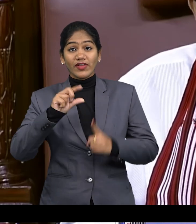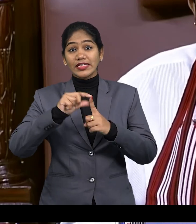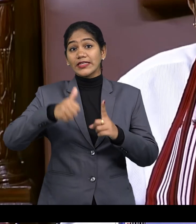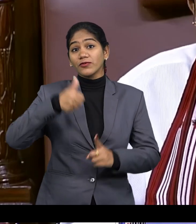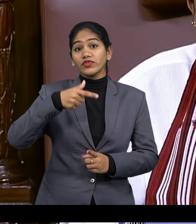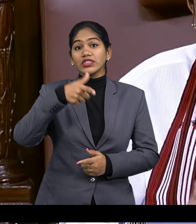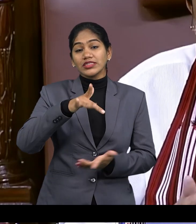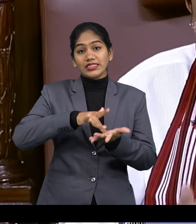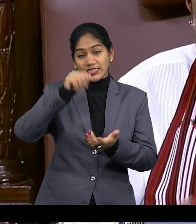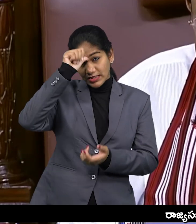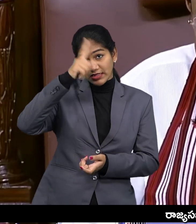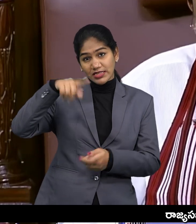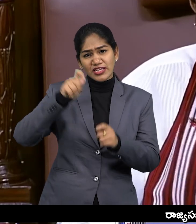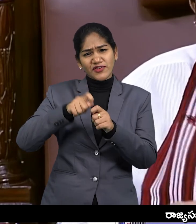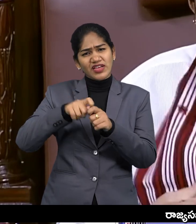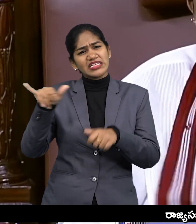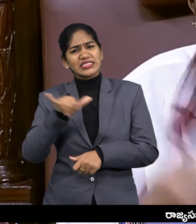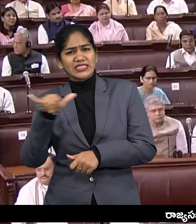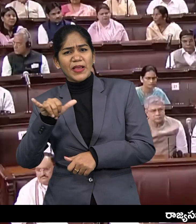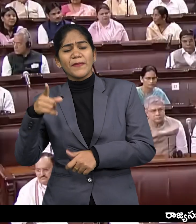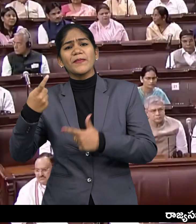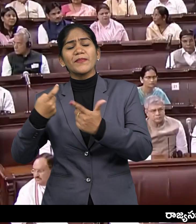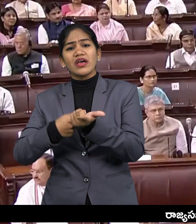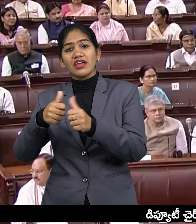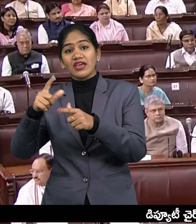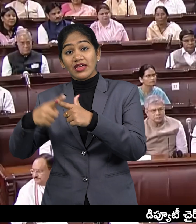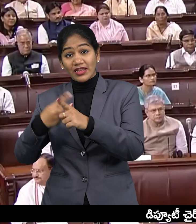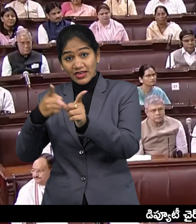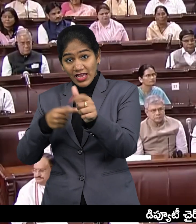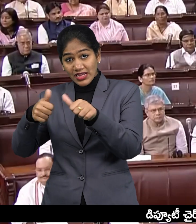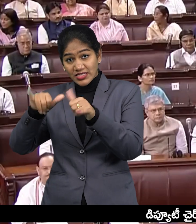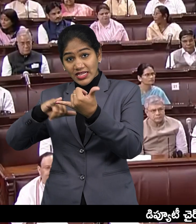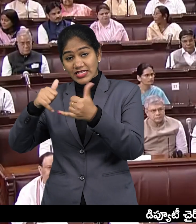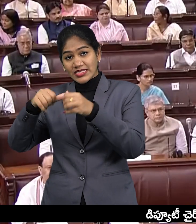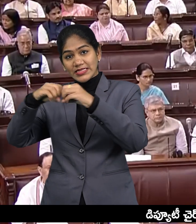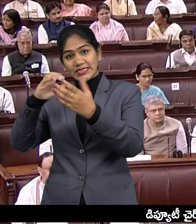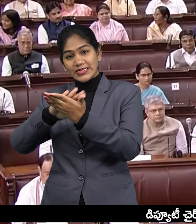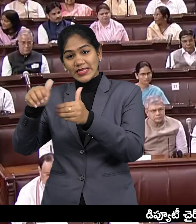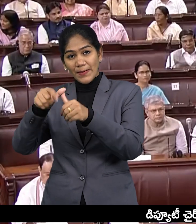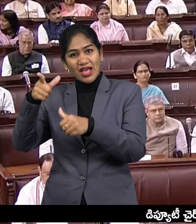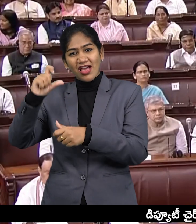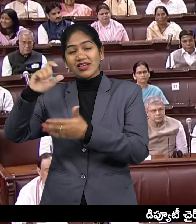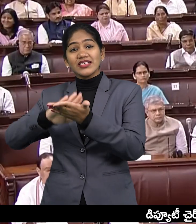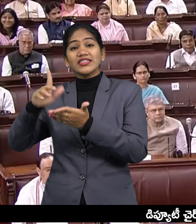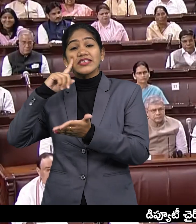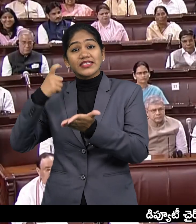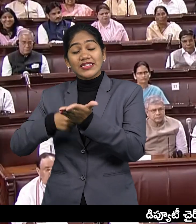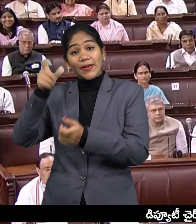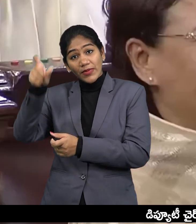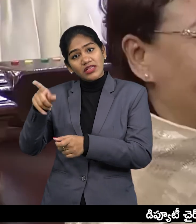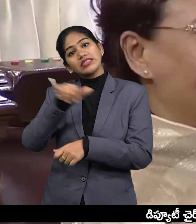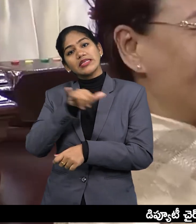భారత ఉపరాష్ట్రపతి రాజ్యసభ చైర్పర్సన్గా వ్యవహరిస్తారు. డిప్యూటీ చైర్పర్సన్ సభ్యులచే ఎన్నుకోబడతారు.